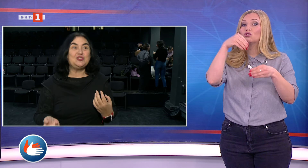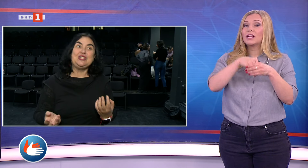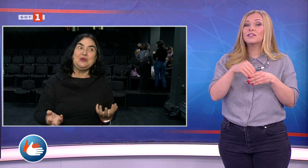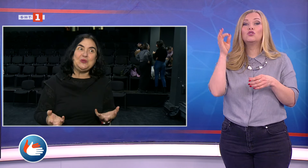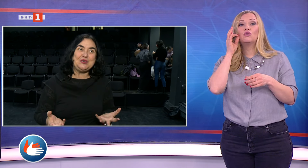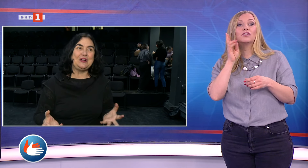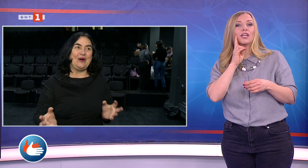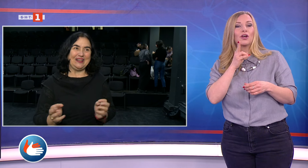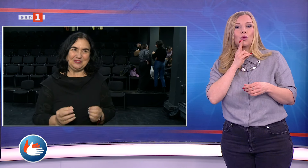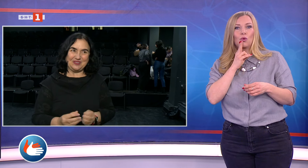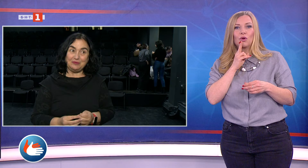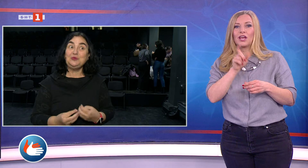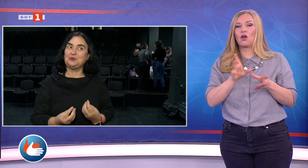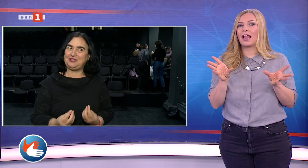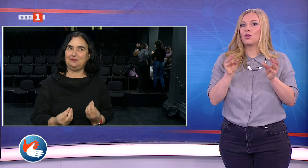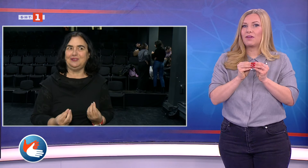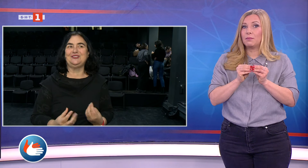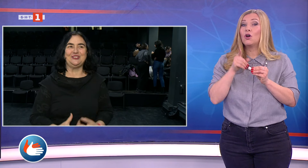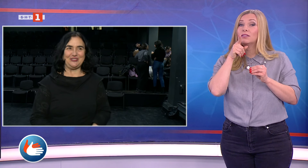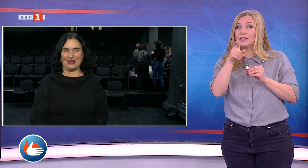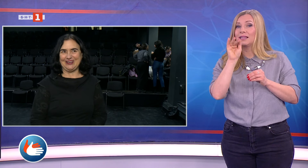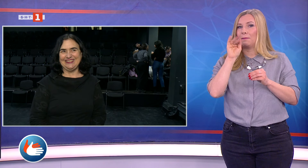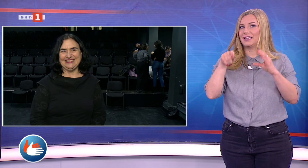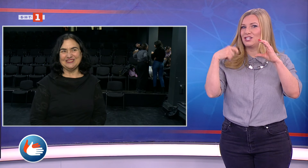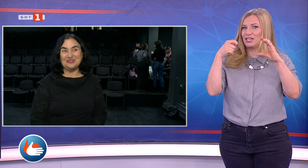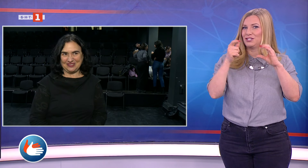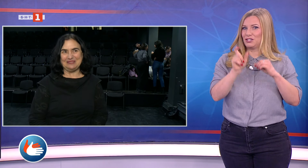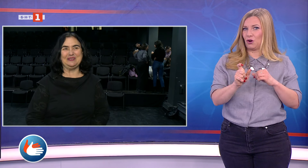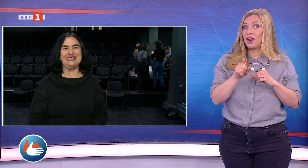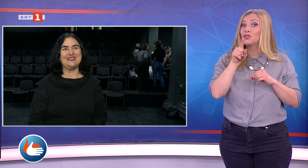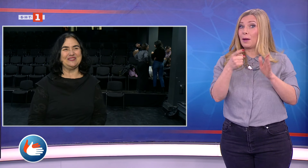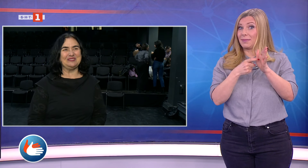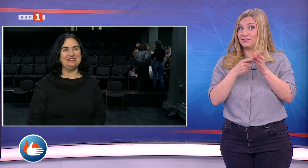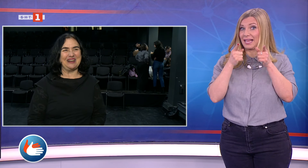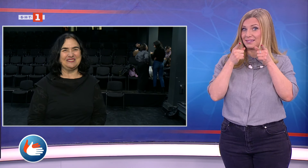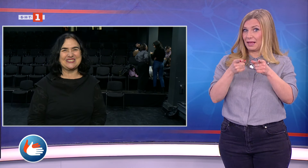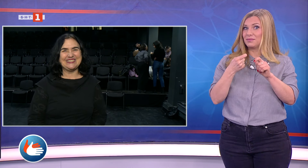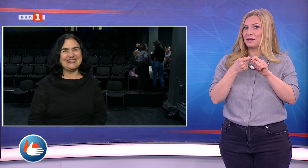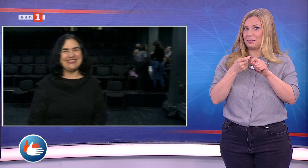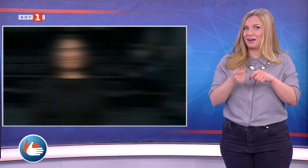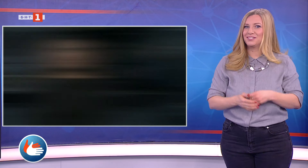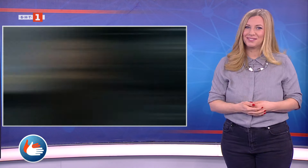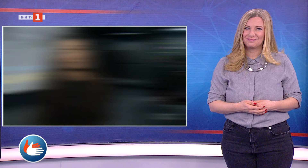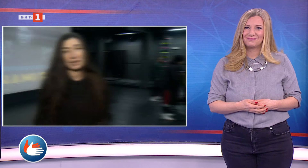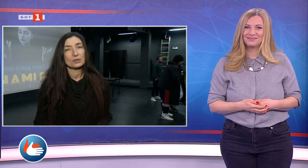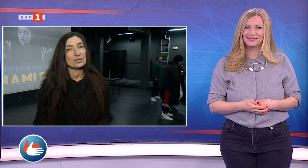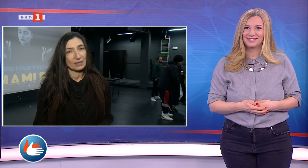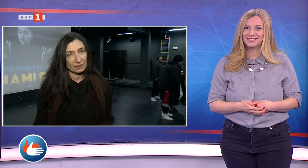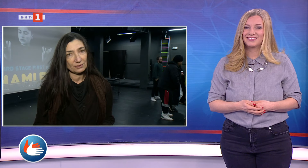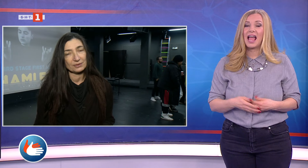и глухи хора едновременно, но ти да бъдеш режисьор. Това те предизвиквам да направиш. Аз, Роси, вярвам в теб,